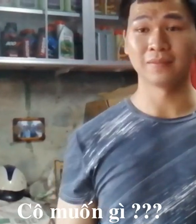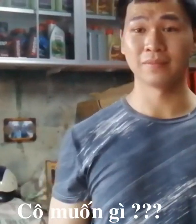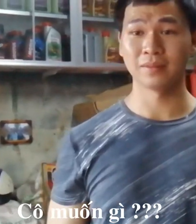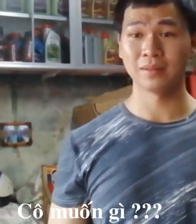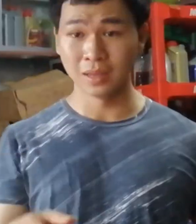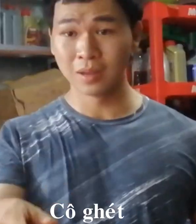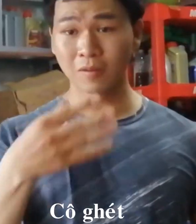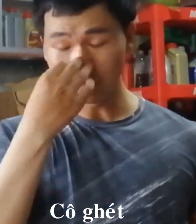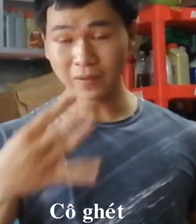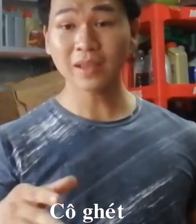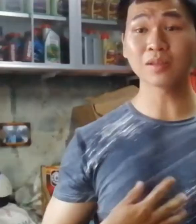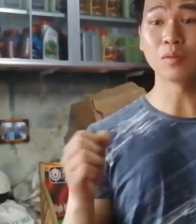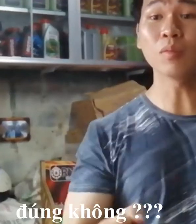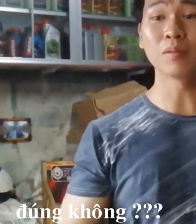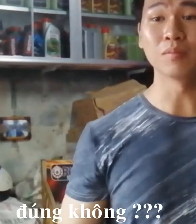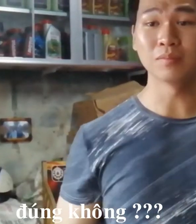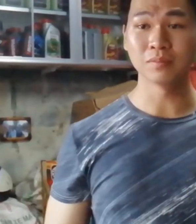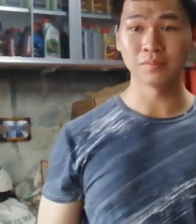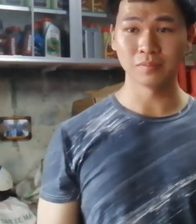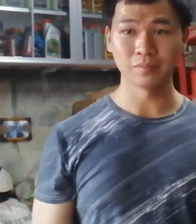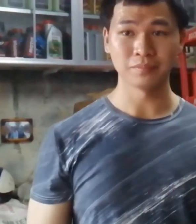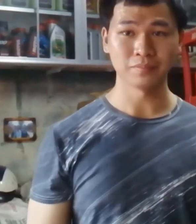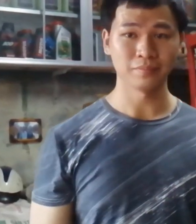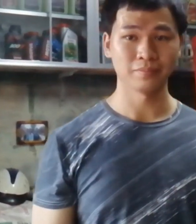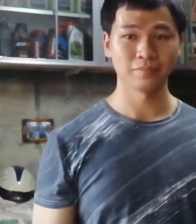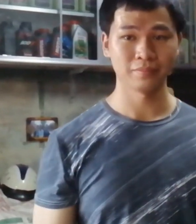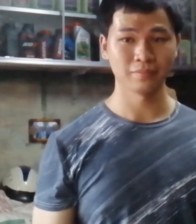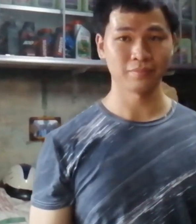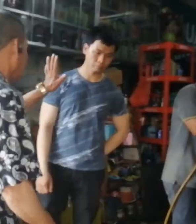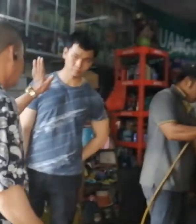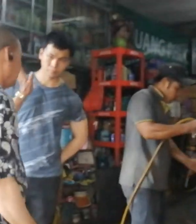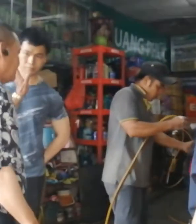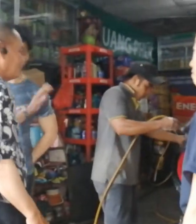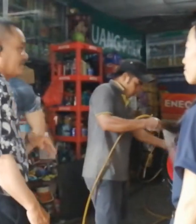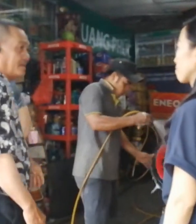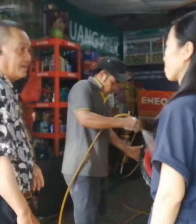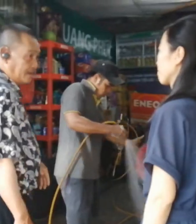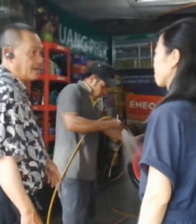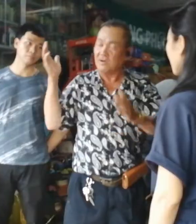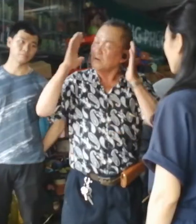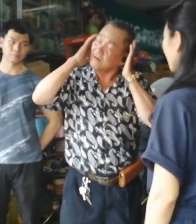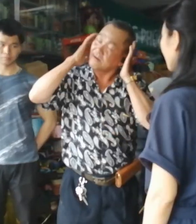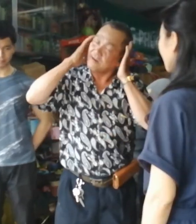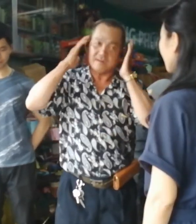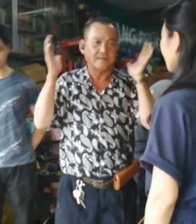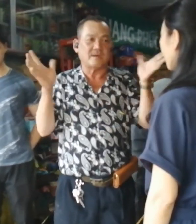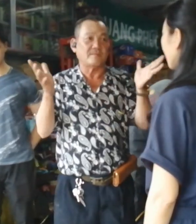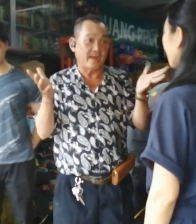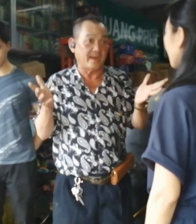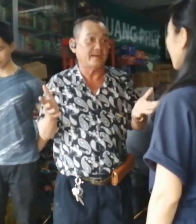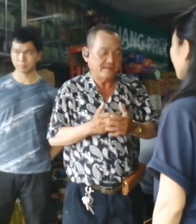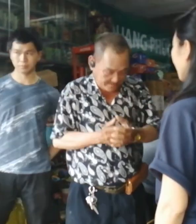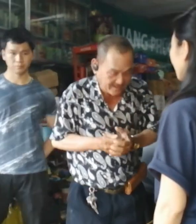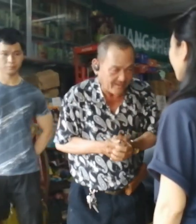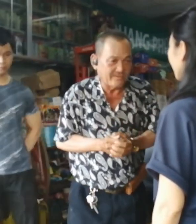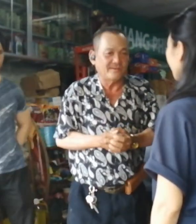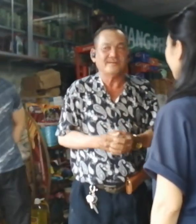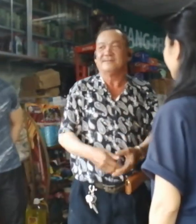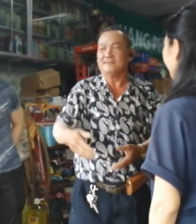Rồi nhận ra cuộc đời còn nhiều những giấc mơ, đừng vội vàng gieo nỗi đau cho